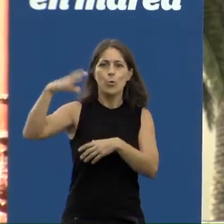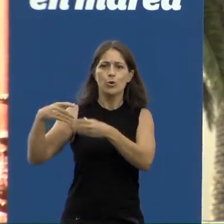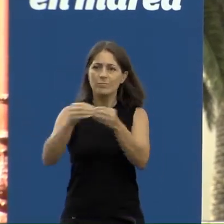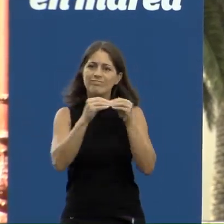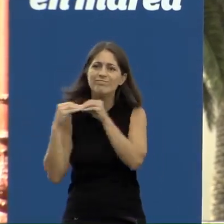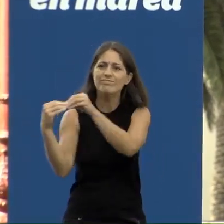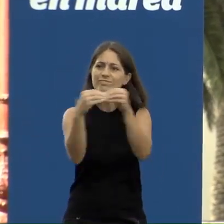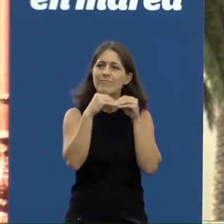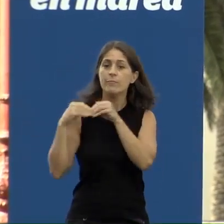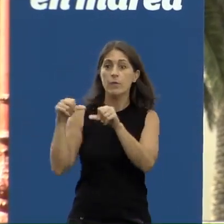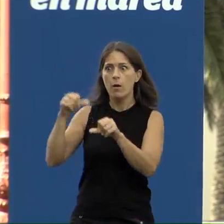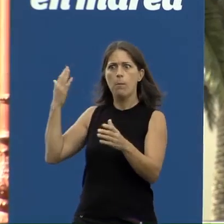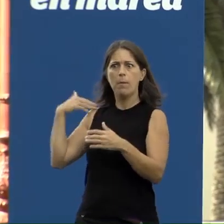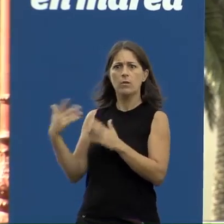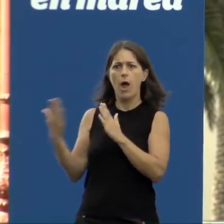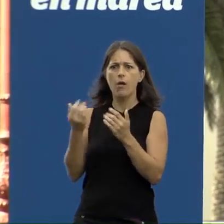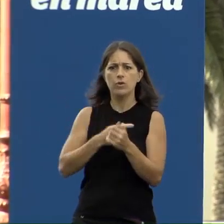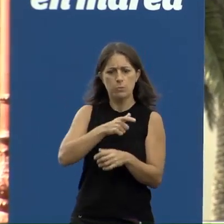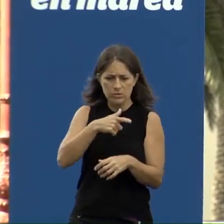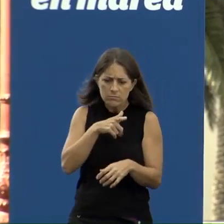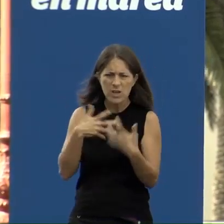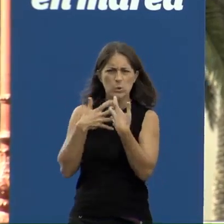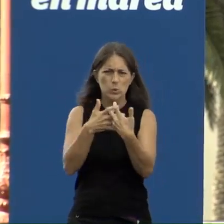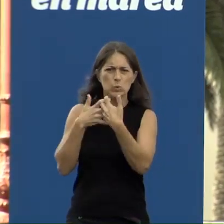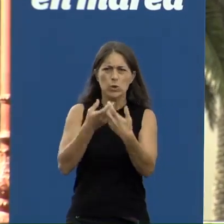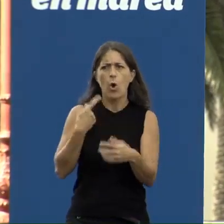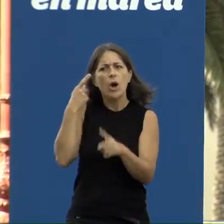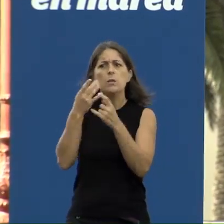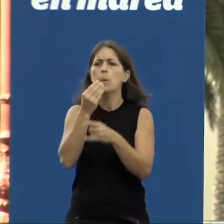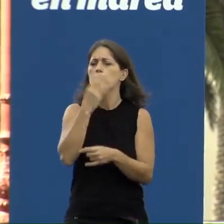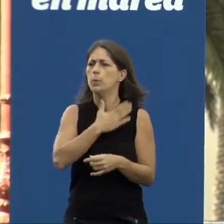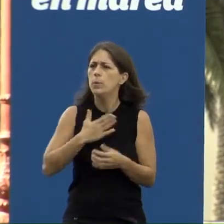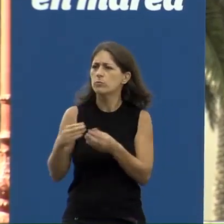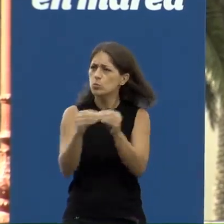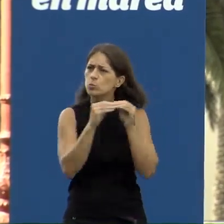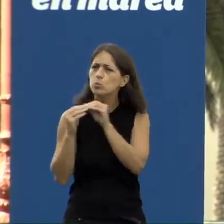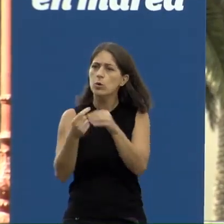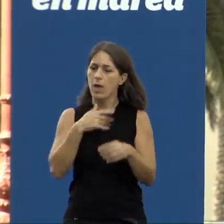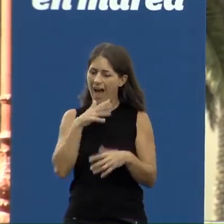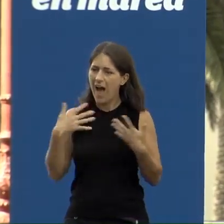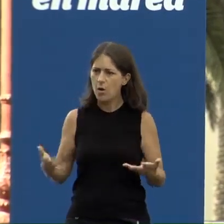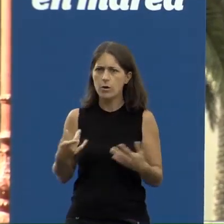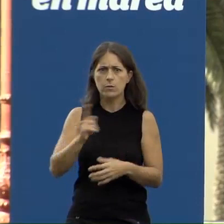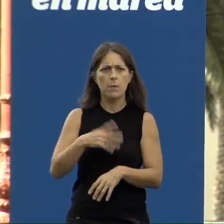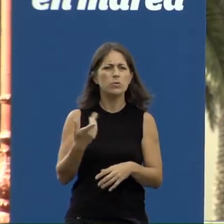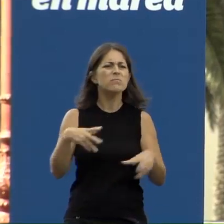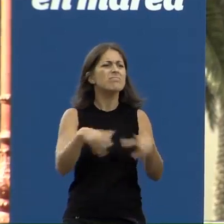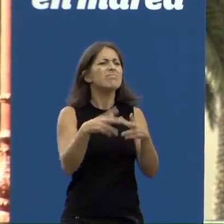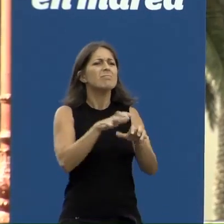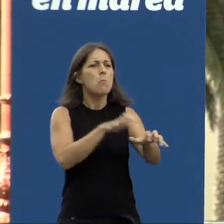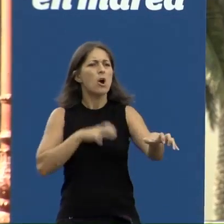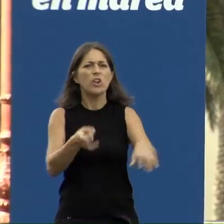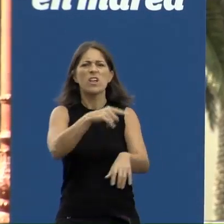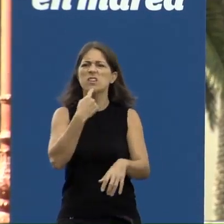que loitaron polo ben común no pasado e as que van loitar despois de nós. Reúnevos a vos, a maioría social, os que